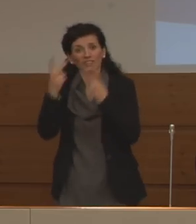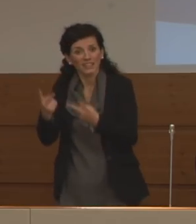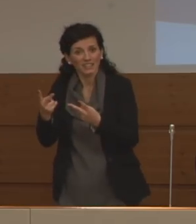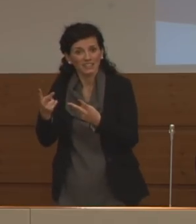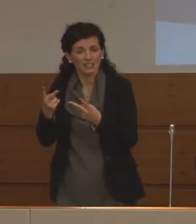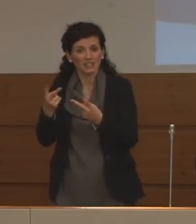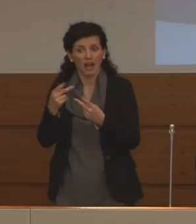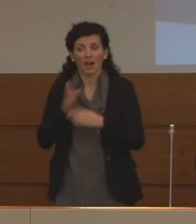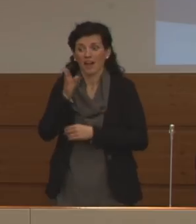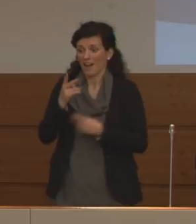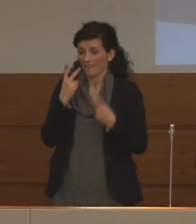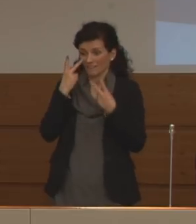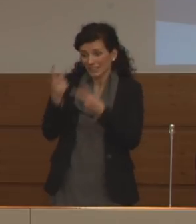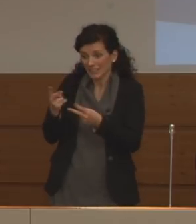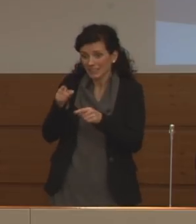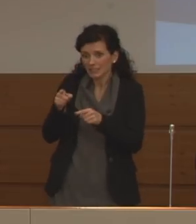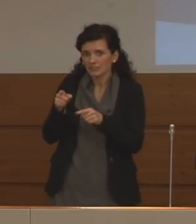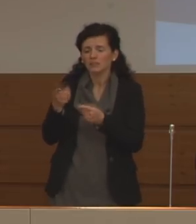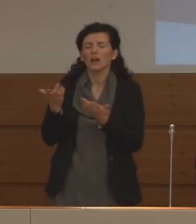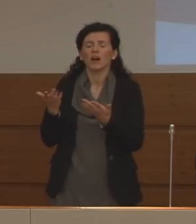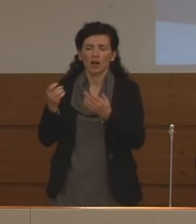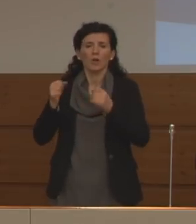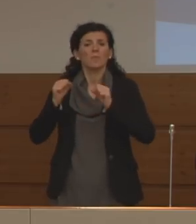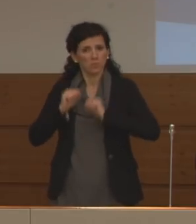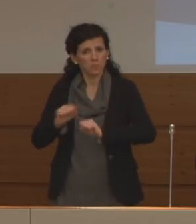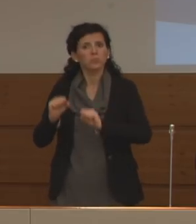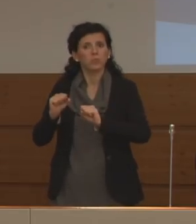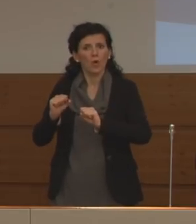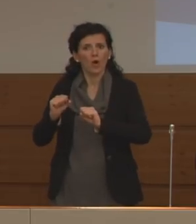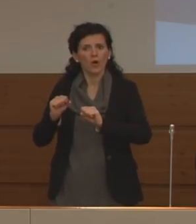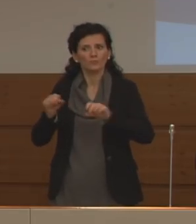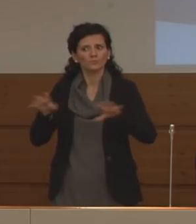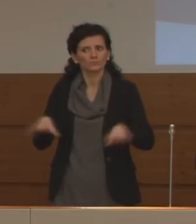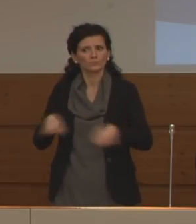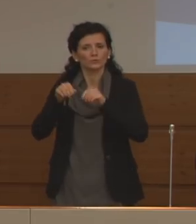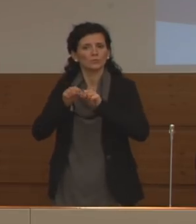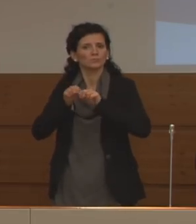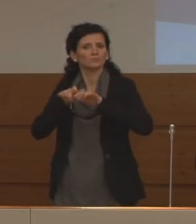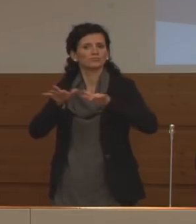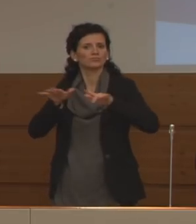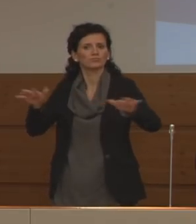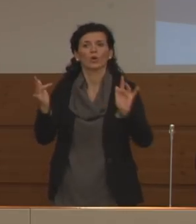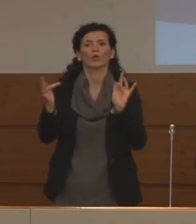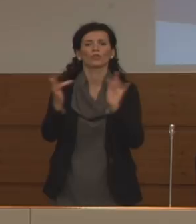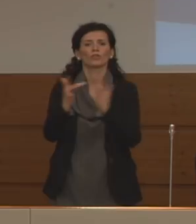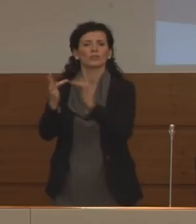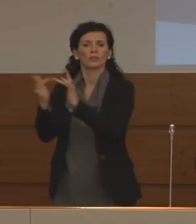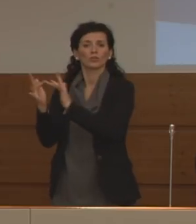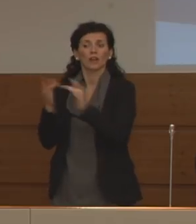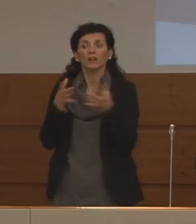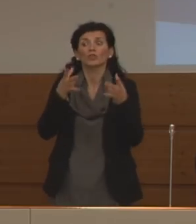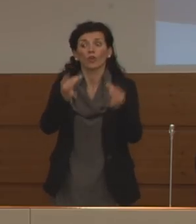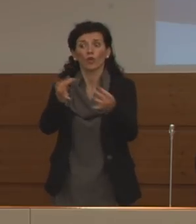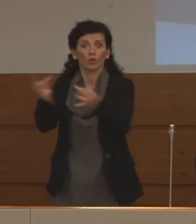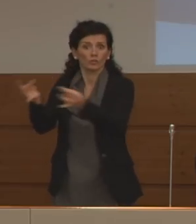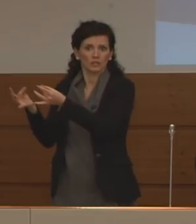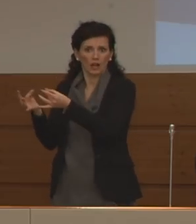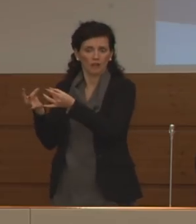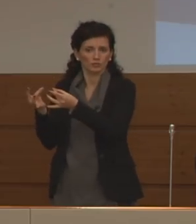potenzialmente in grado di innescare dei contagi perché purtroppo